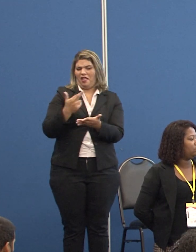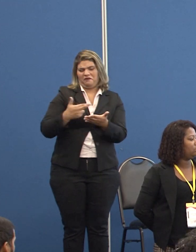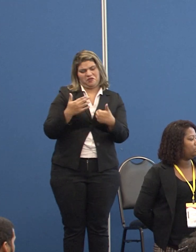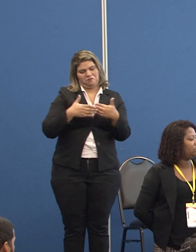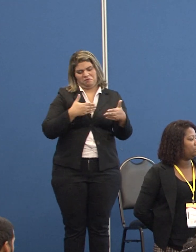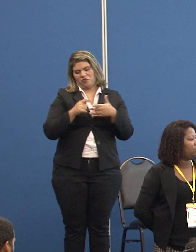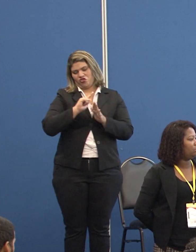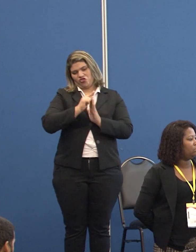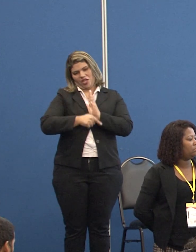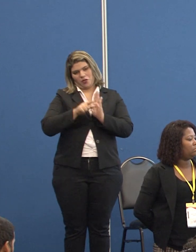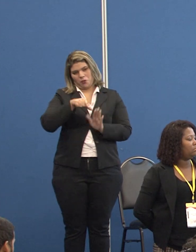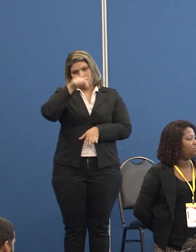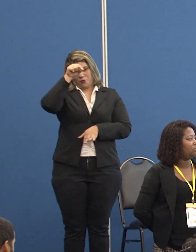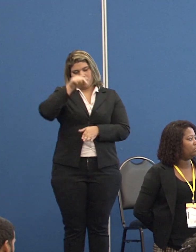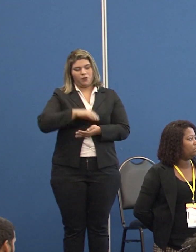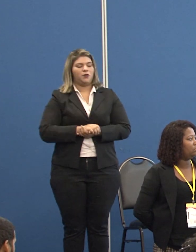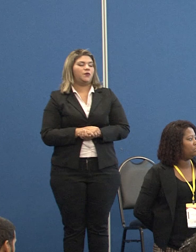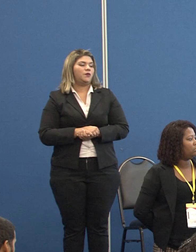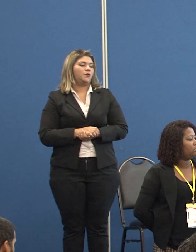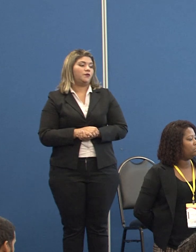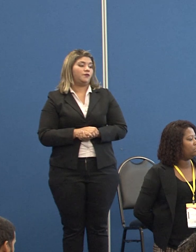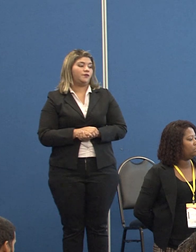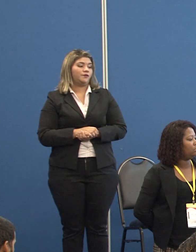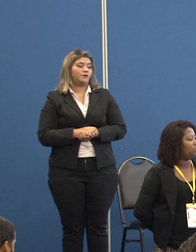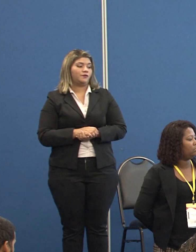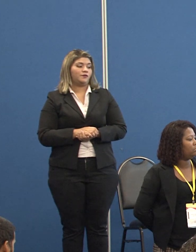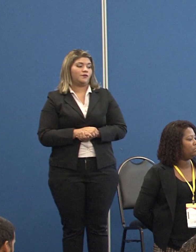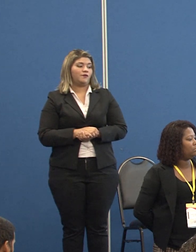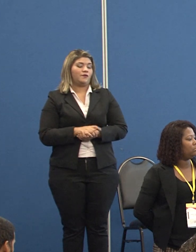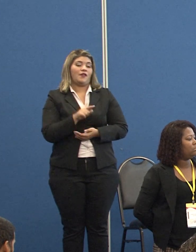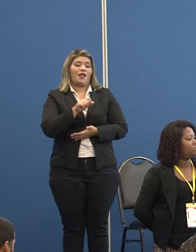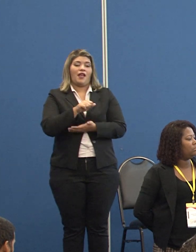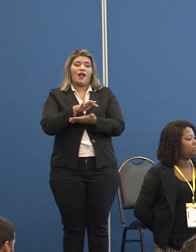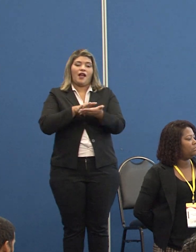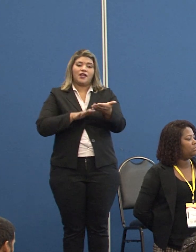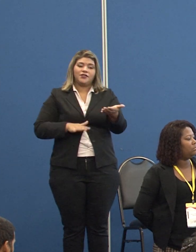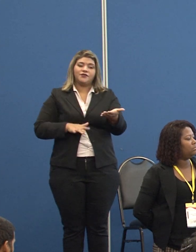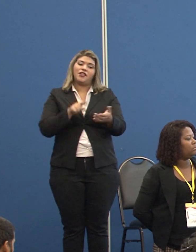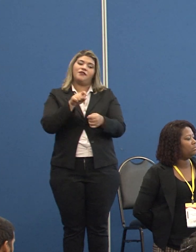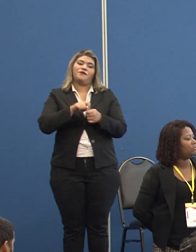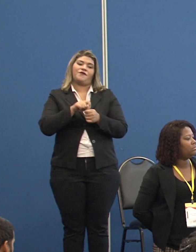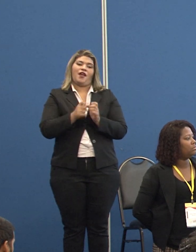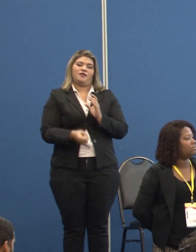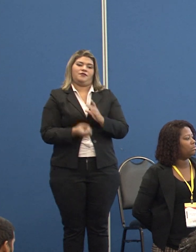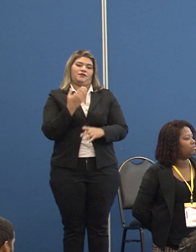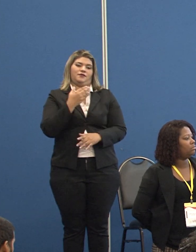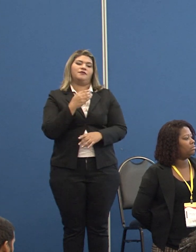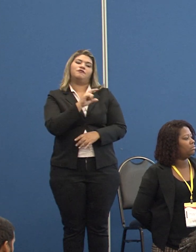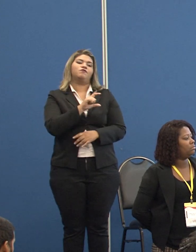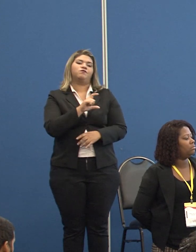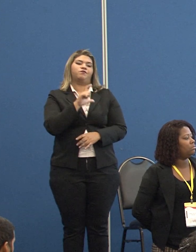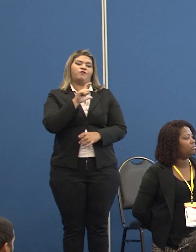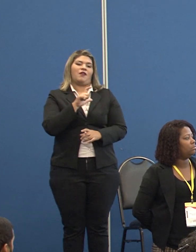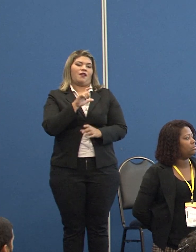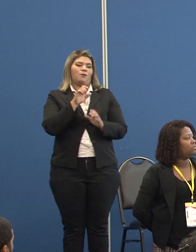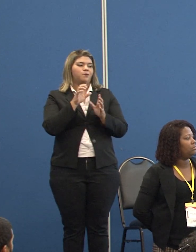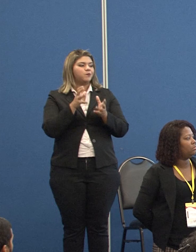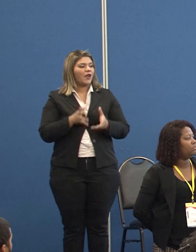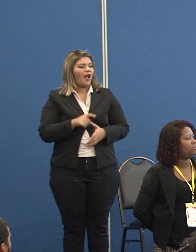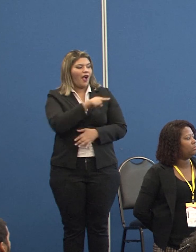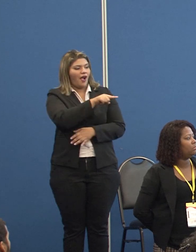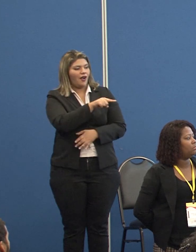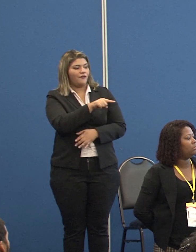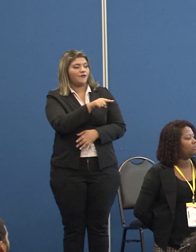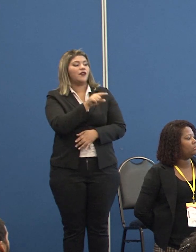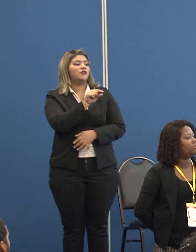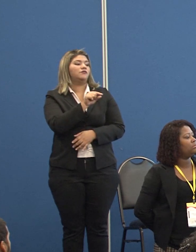que você optar por escolher, e aí dentro da atividade você pode propor uma garrafa leitora, que é ele recortar